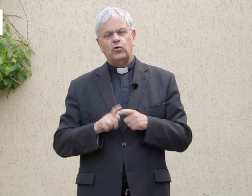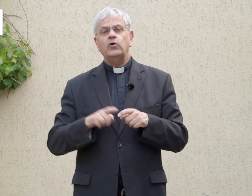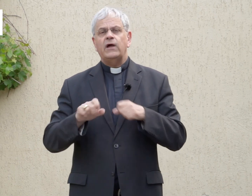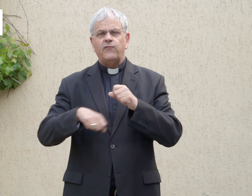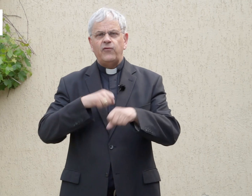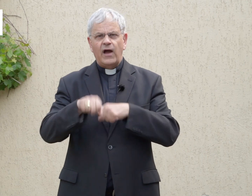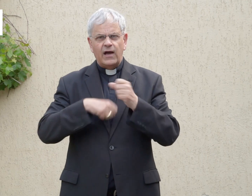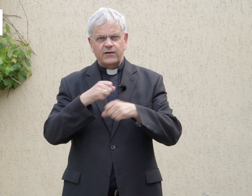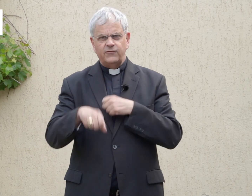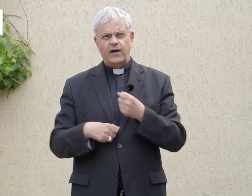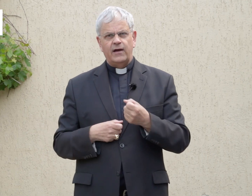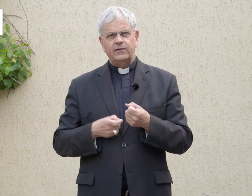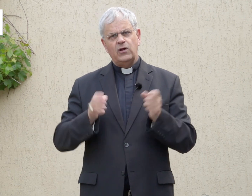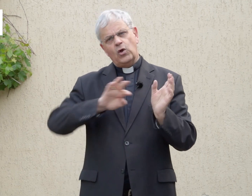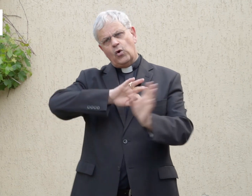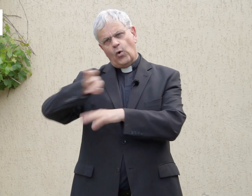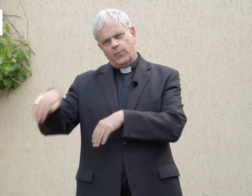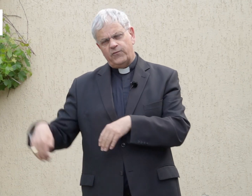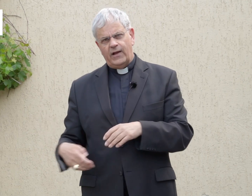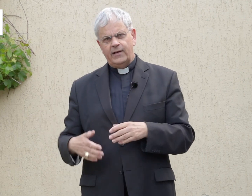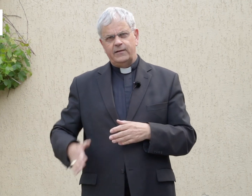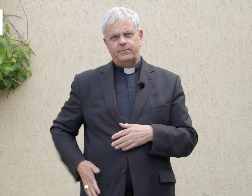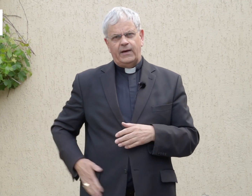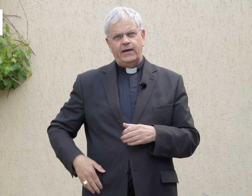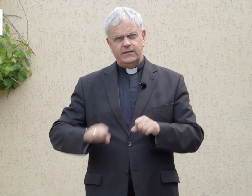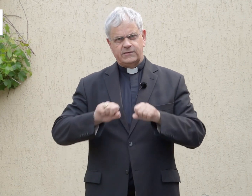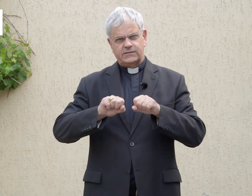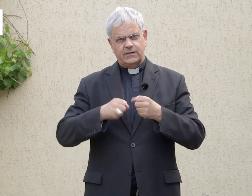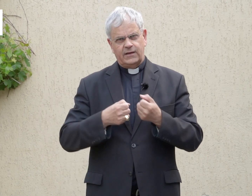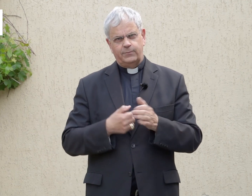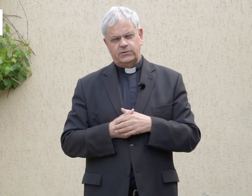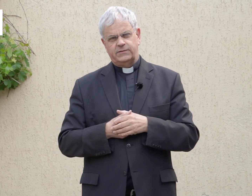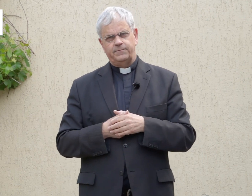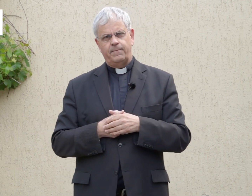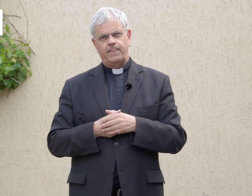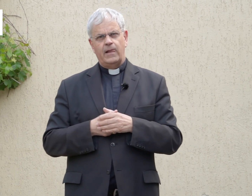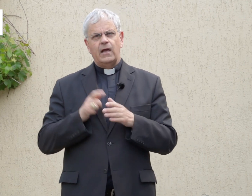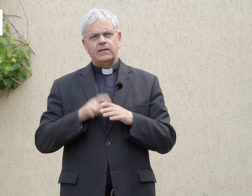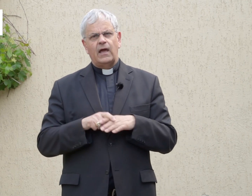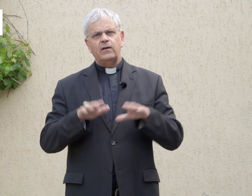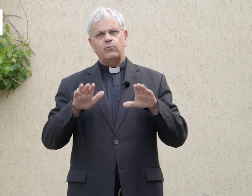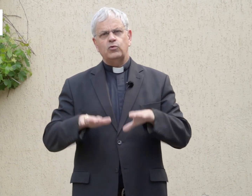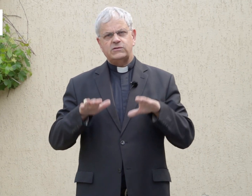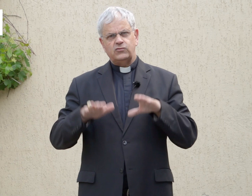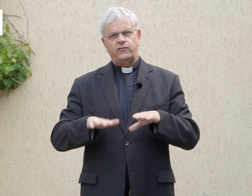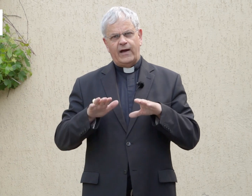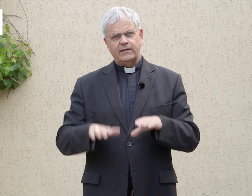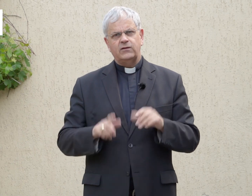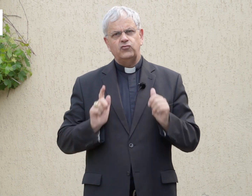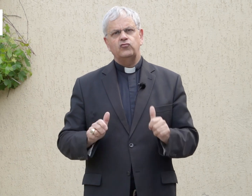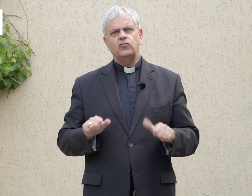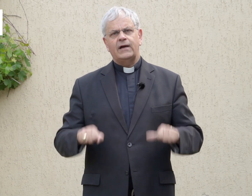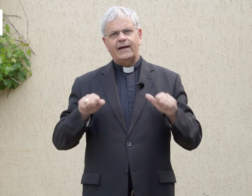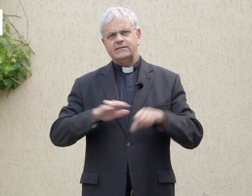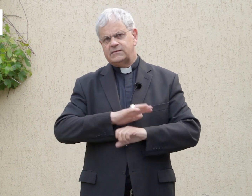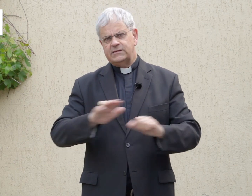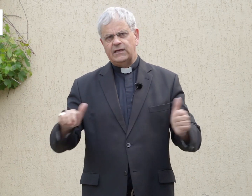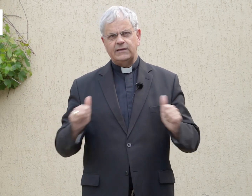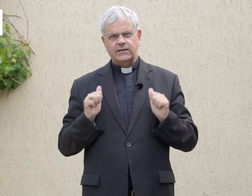Oder Fahrrad fahren, umfallen, Bein ist kaputt. Dann musst du warten. Du kannst nicht in